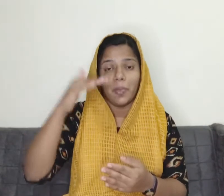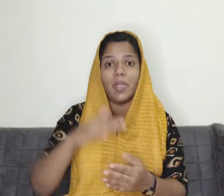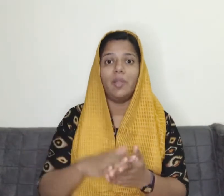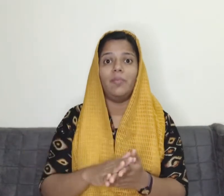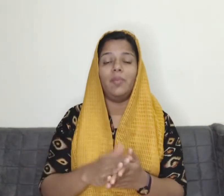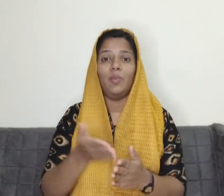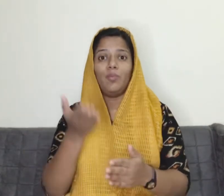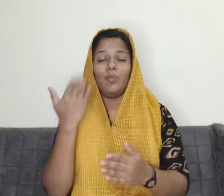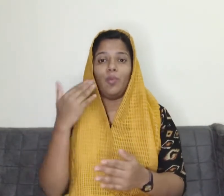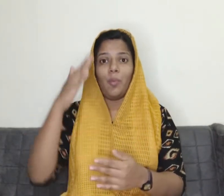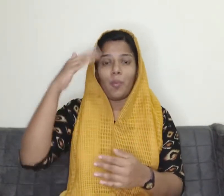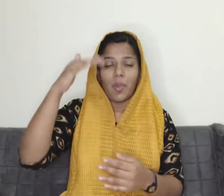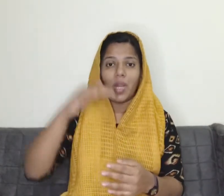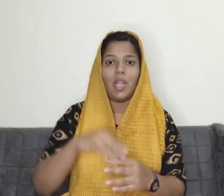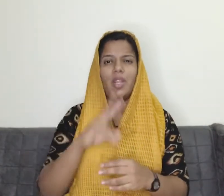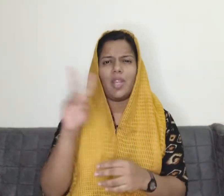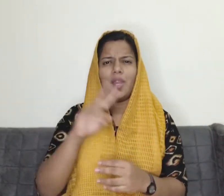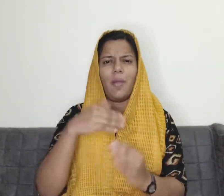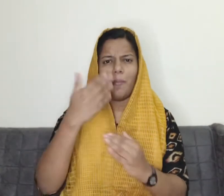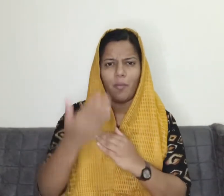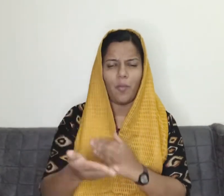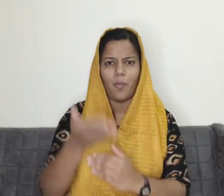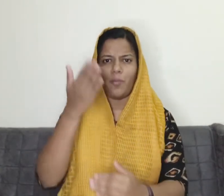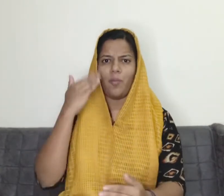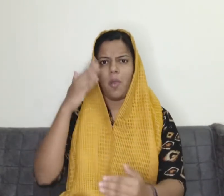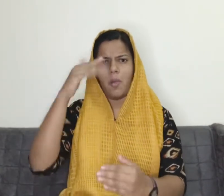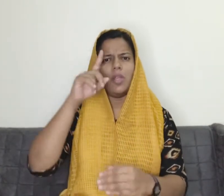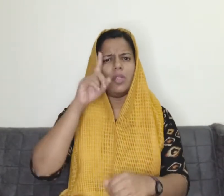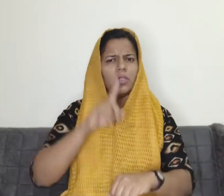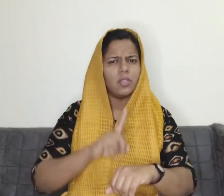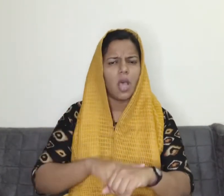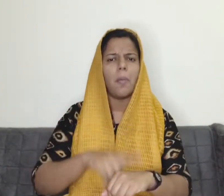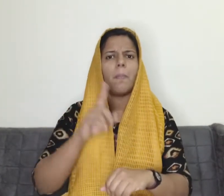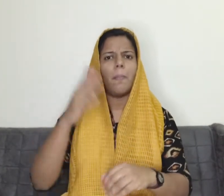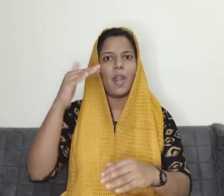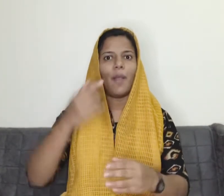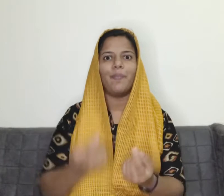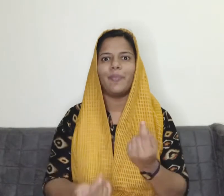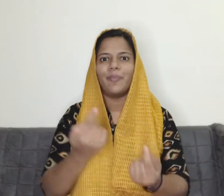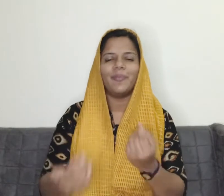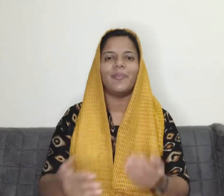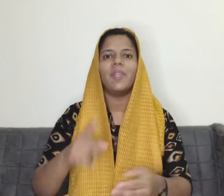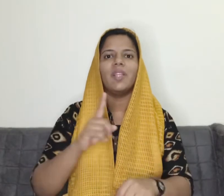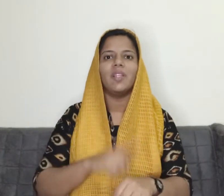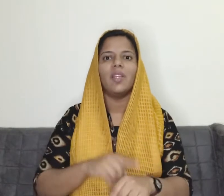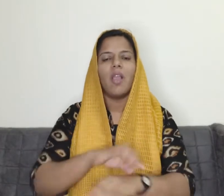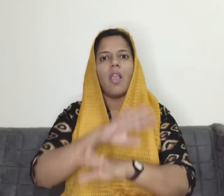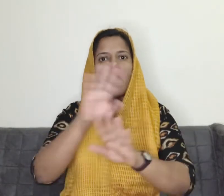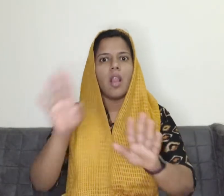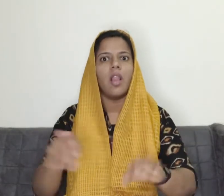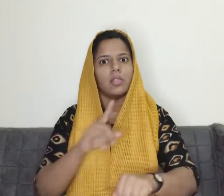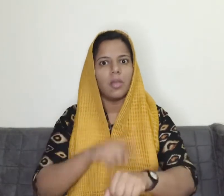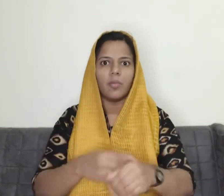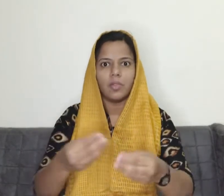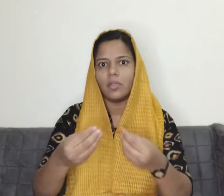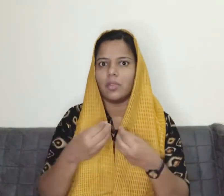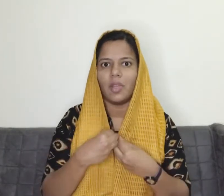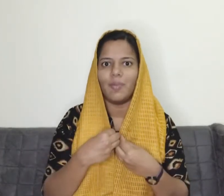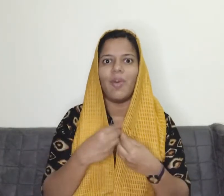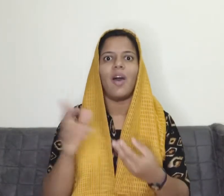പിന്മഴയും ഇങ്ങനെ നമുക്ക് അതാത് സമയത്ത് വേണ്ടുന്ന മഴ തരികയും കൊയ്ത്തിനുള്ള കാലാവധി പാലിച്ചു തരികയും ചെയ്യുന്ന നമ്മുടെ